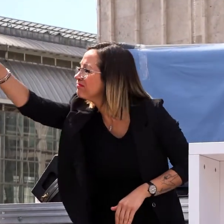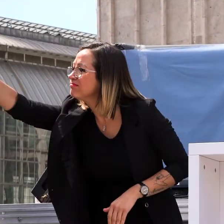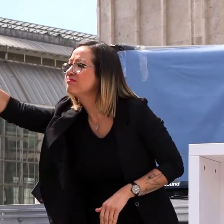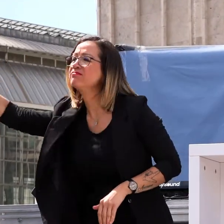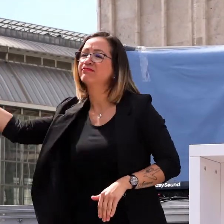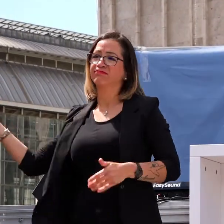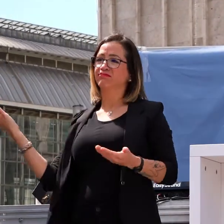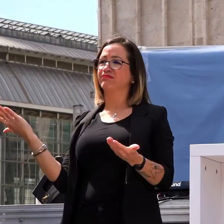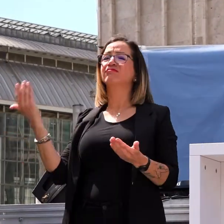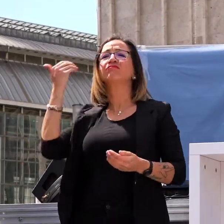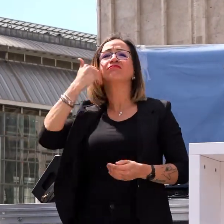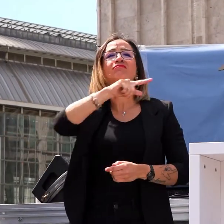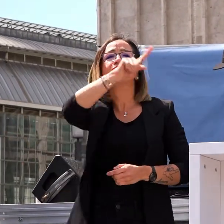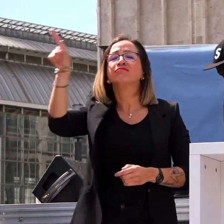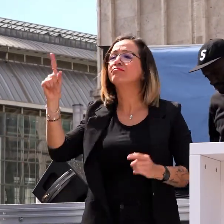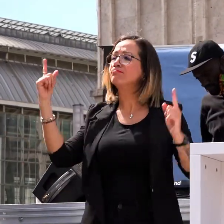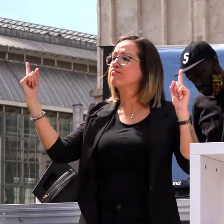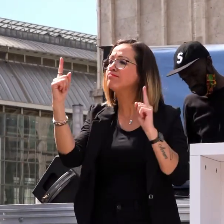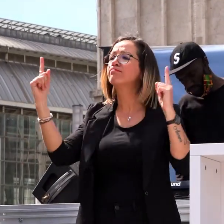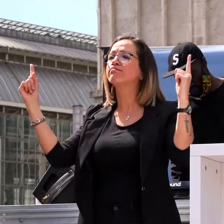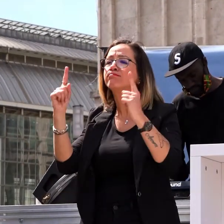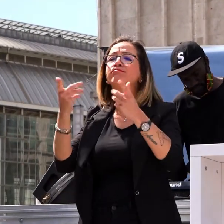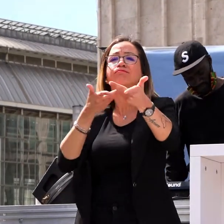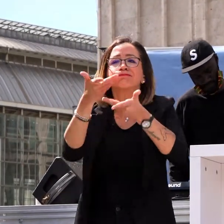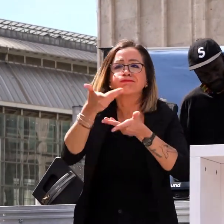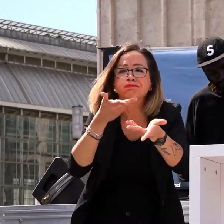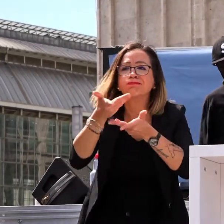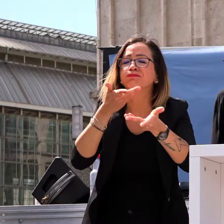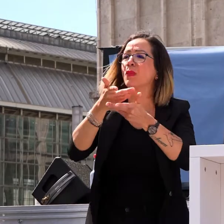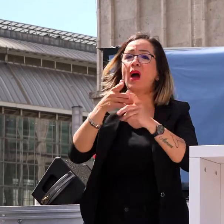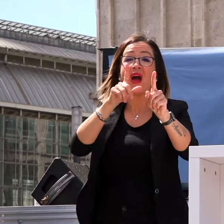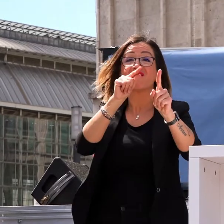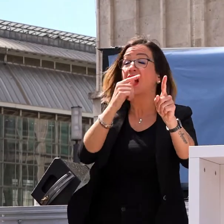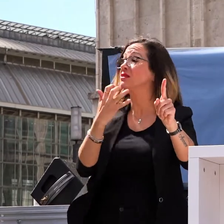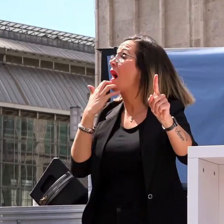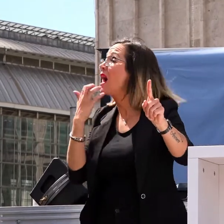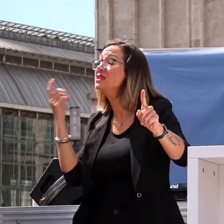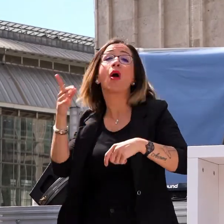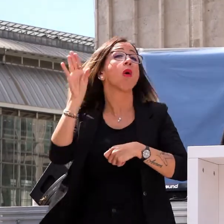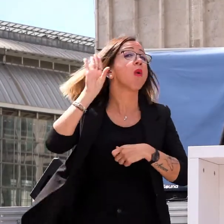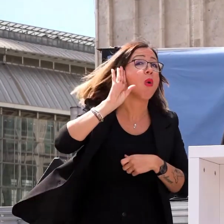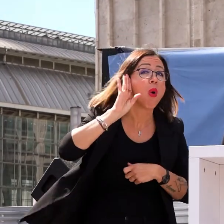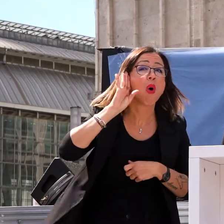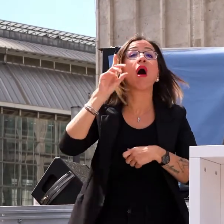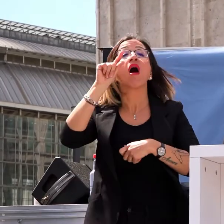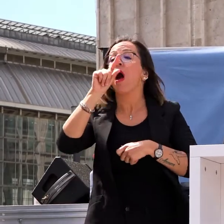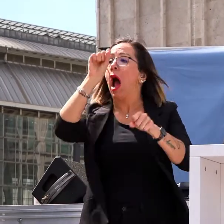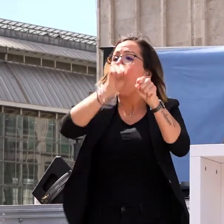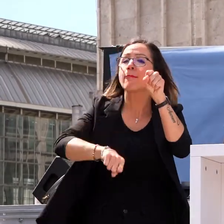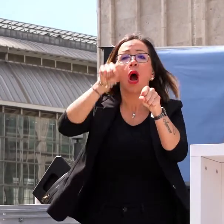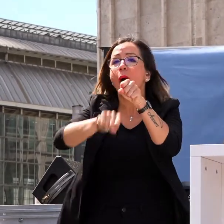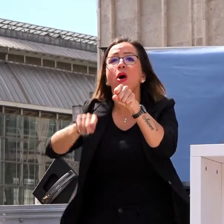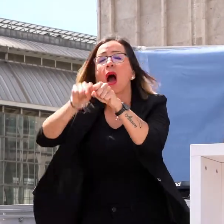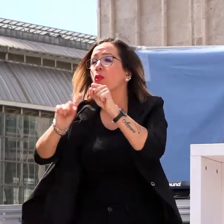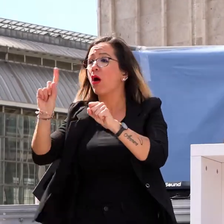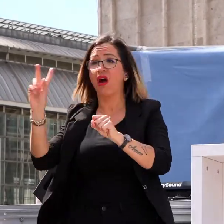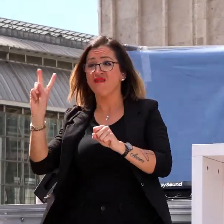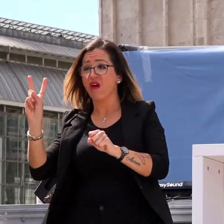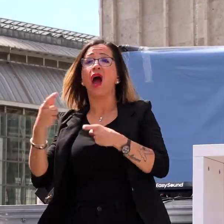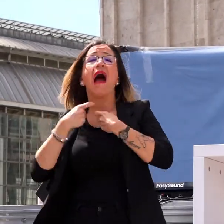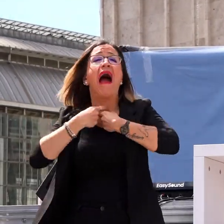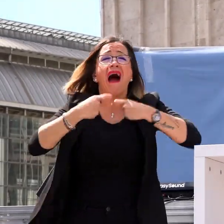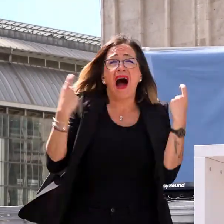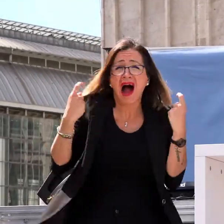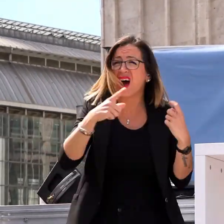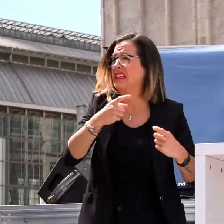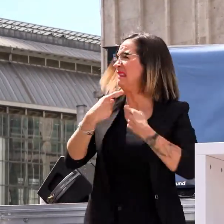Deshalb appelliere ich an euch, redet miteinander, hört euch zu, lasst euch ausreden, schreit euch an und nehmt euch am Ende wieder in